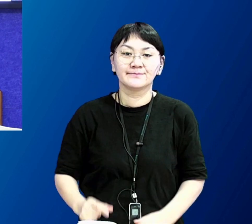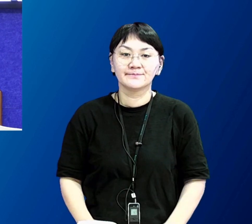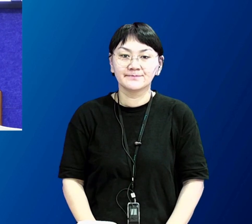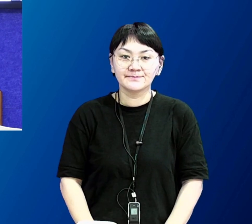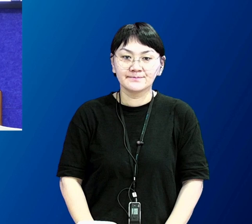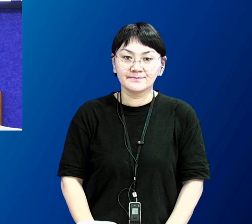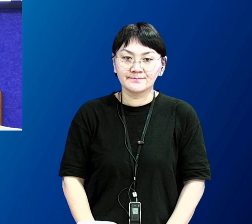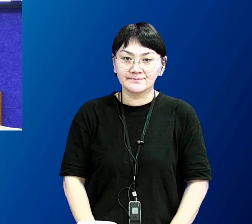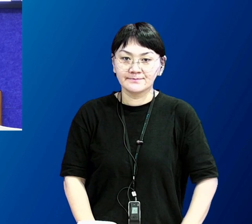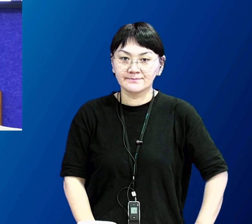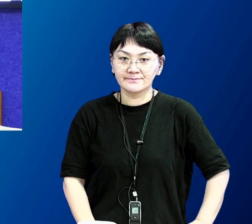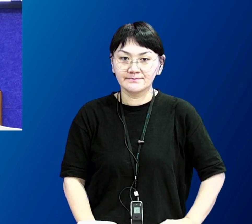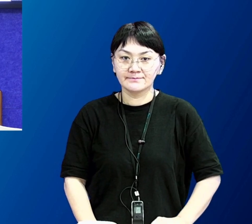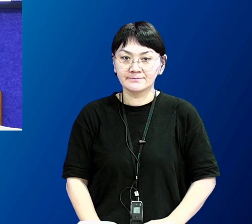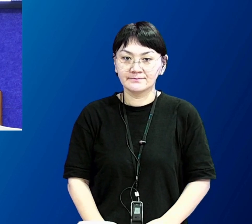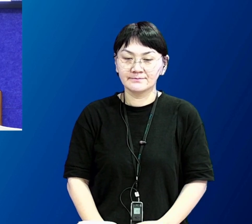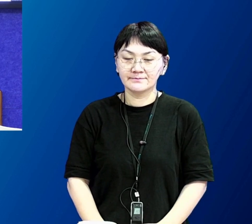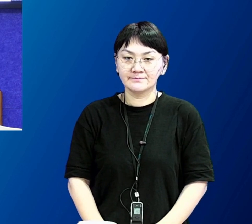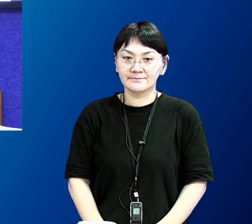За.